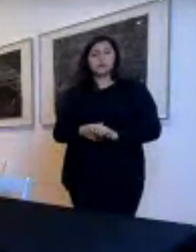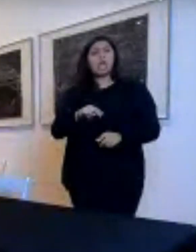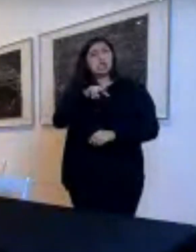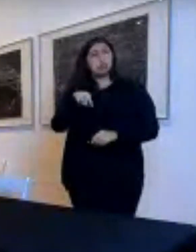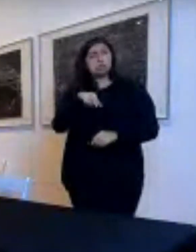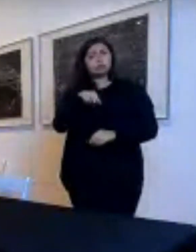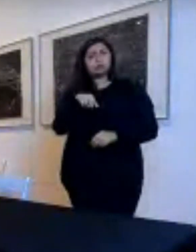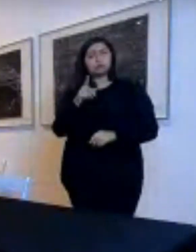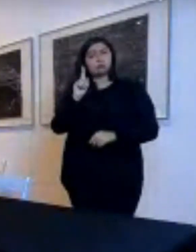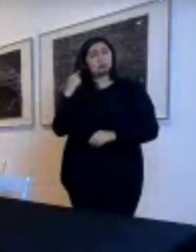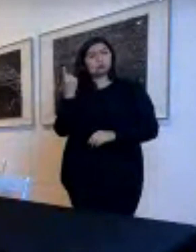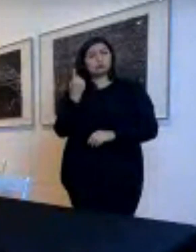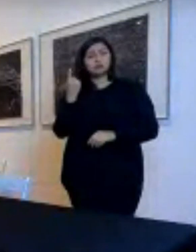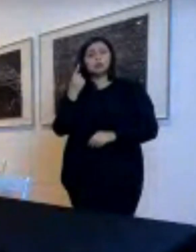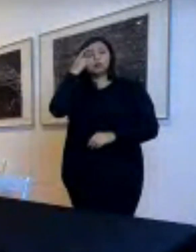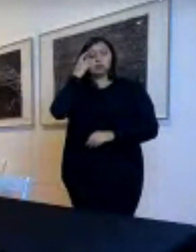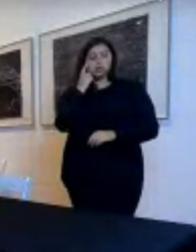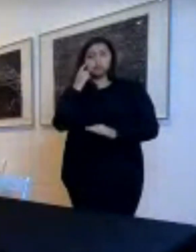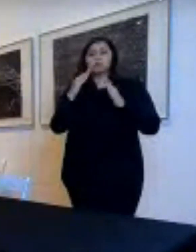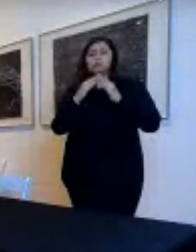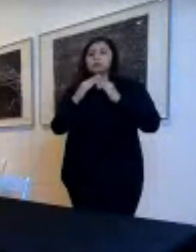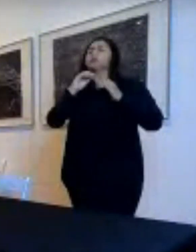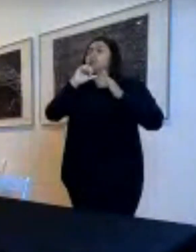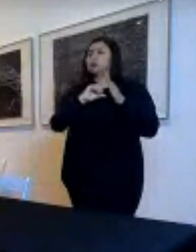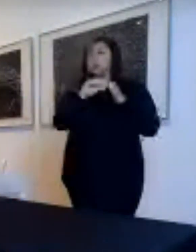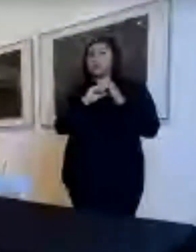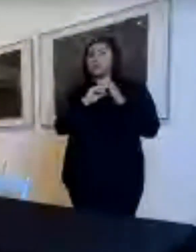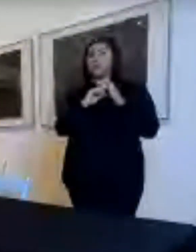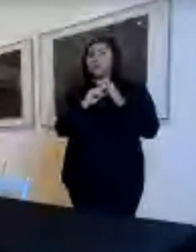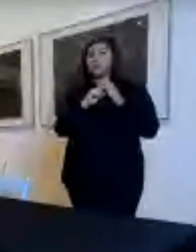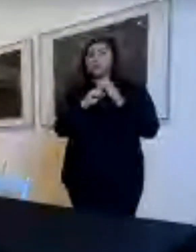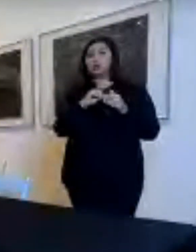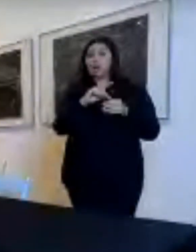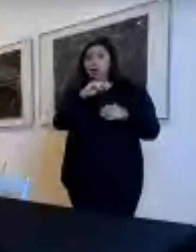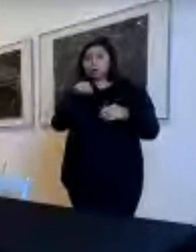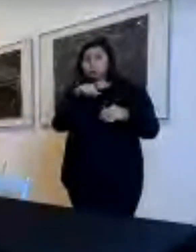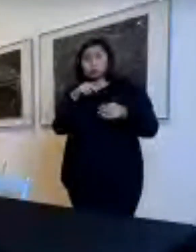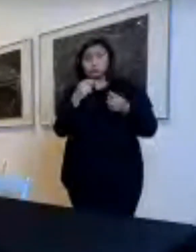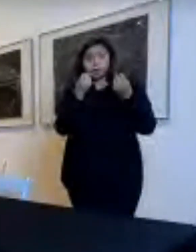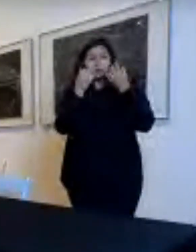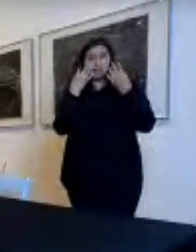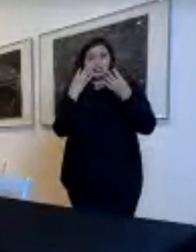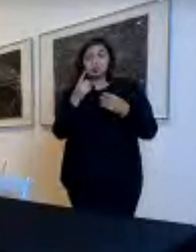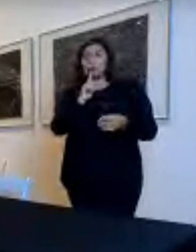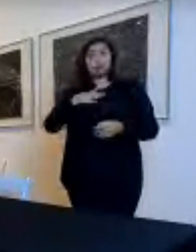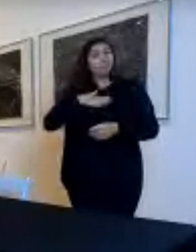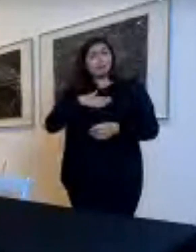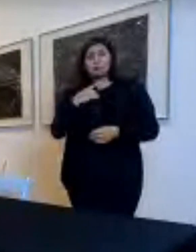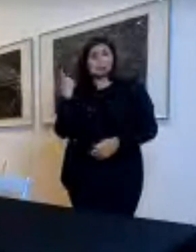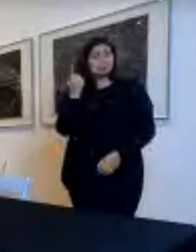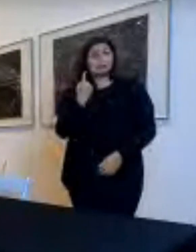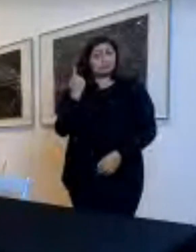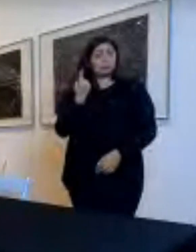Y creo que el confinamiento nos enseña que no podemos ni queremos estar solos. Yo siempre